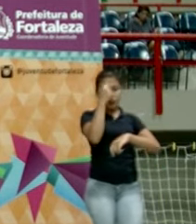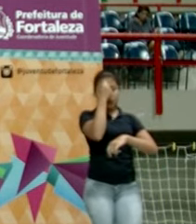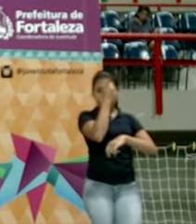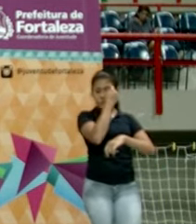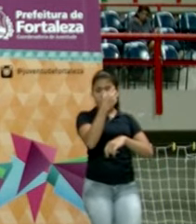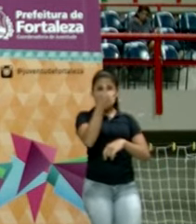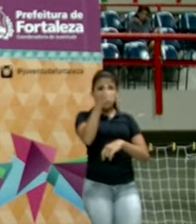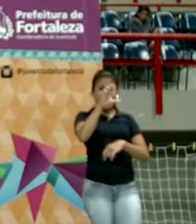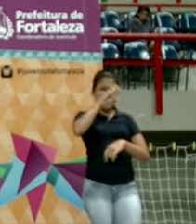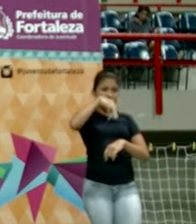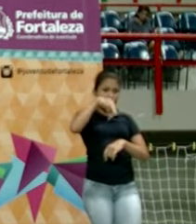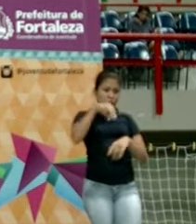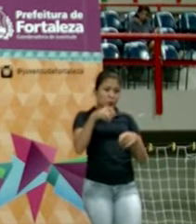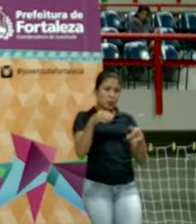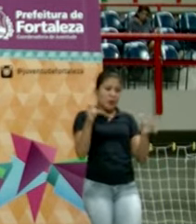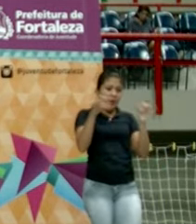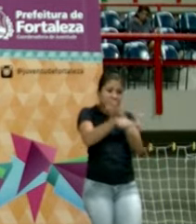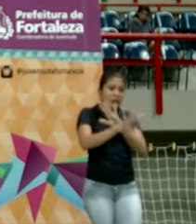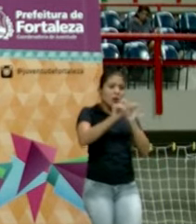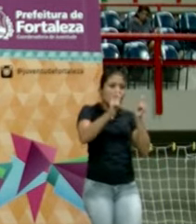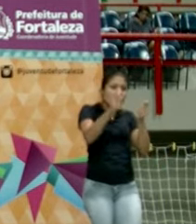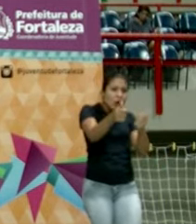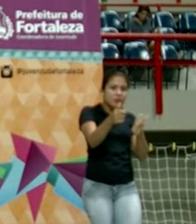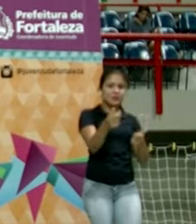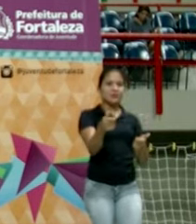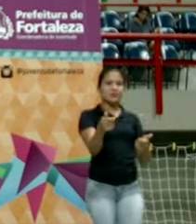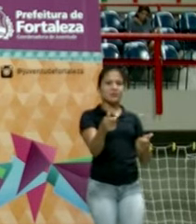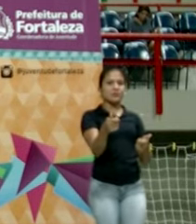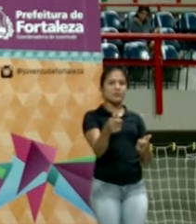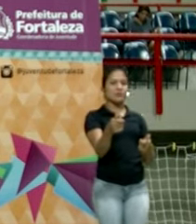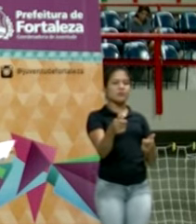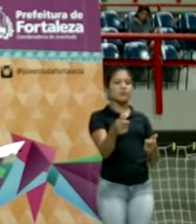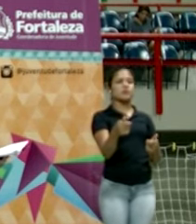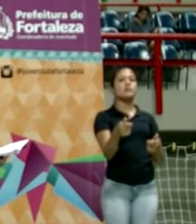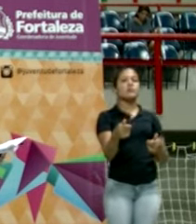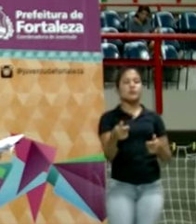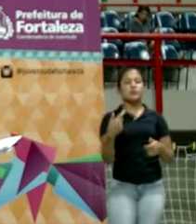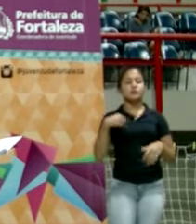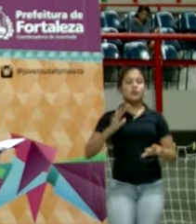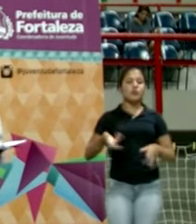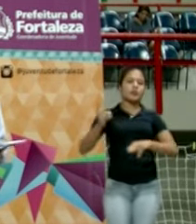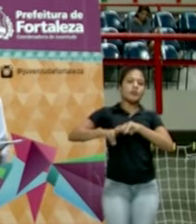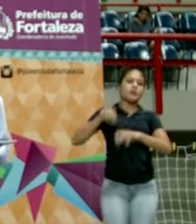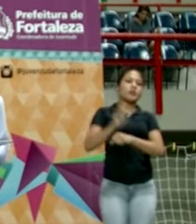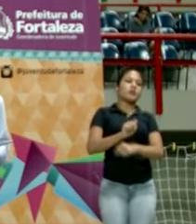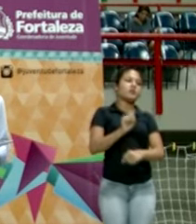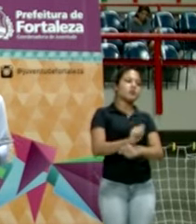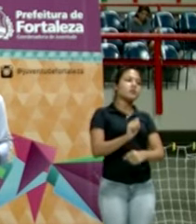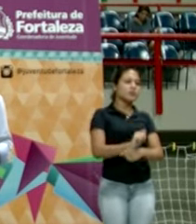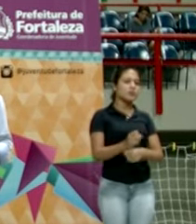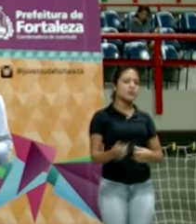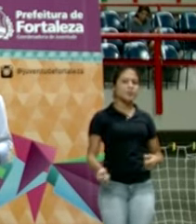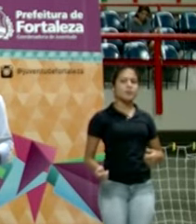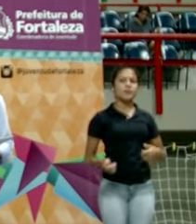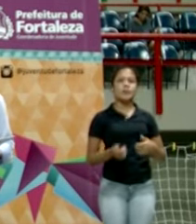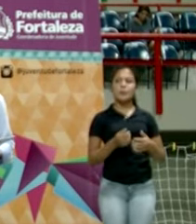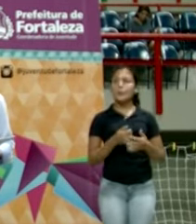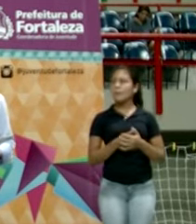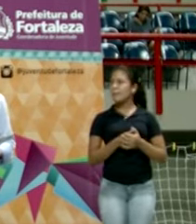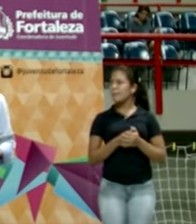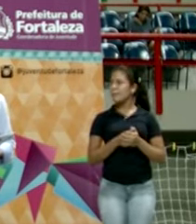Idelfrânio acabar, né? Aí foi quando ele falou para todo mundo que eu já estava ali, mas eu já estava há uma hora já. Né? Vamos lá.